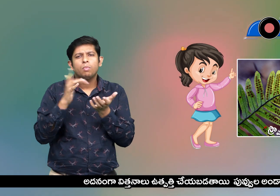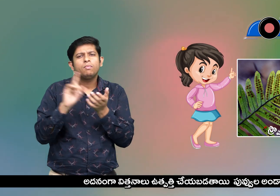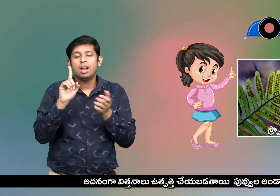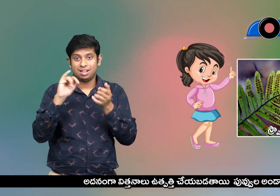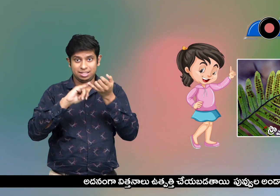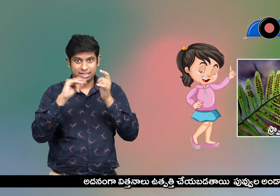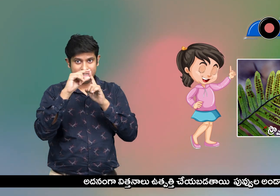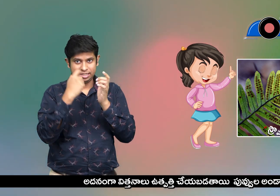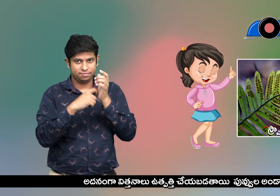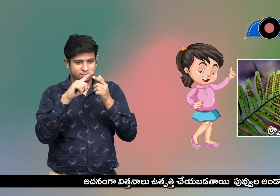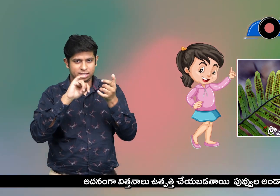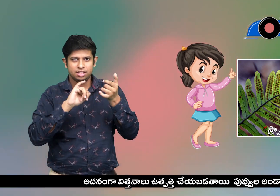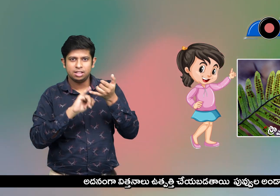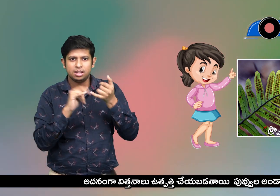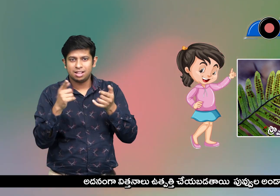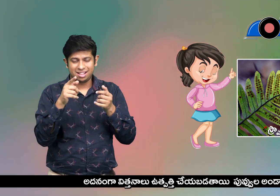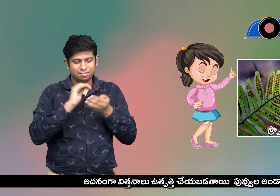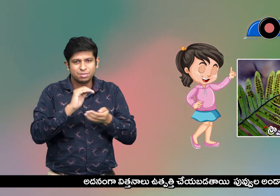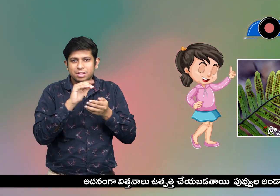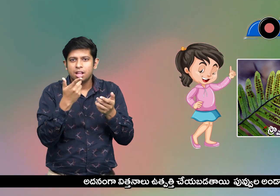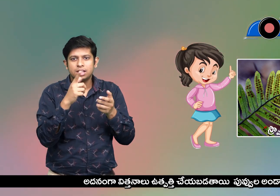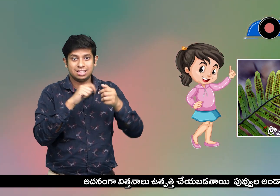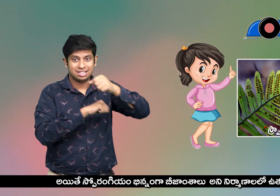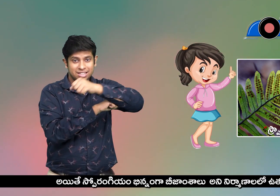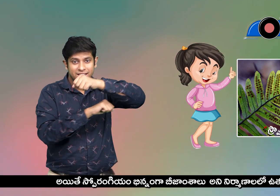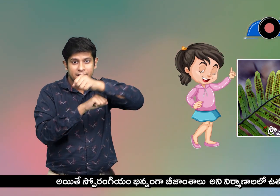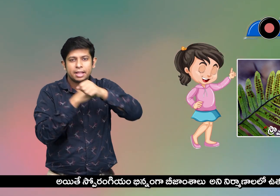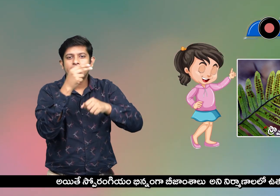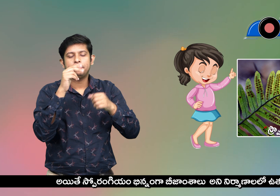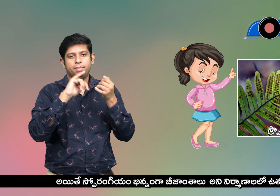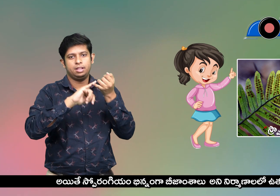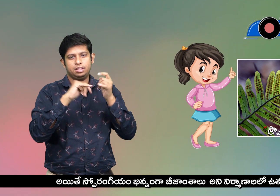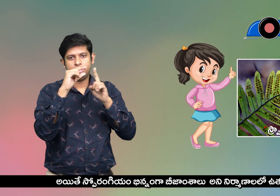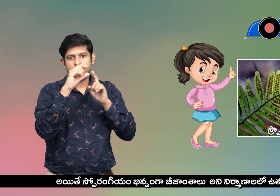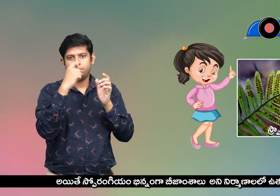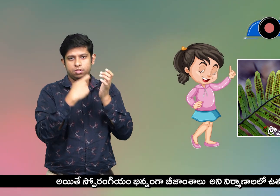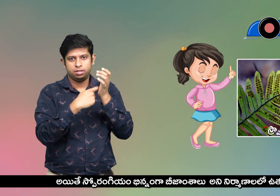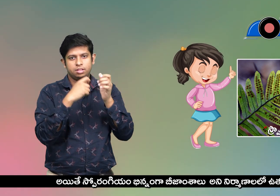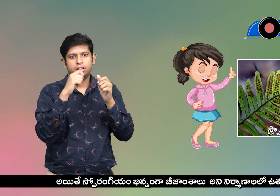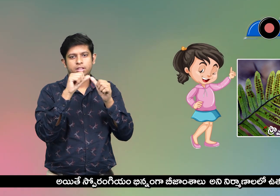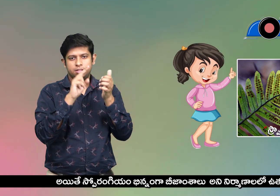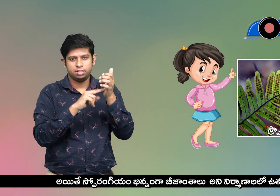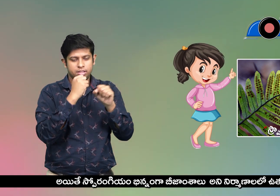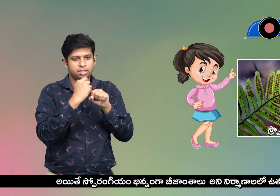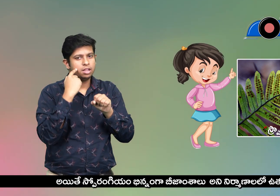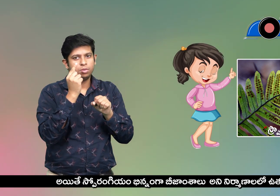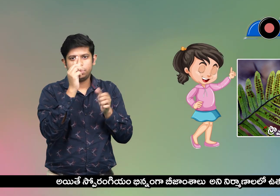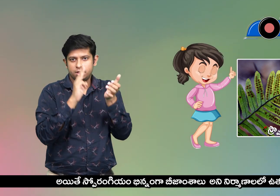అదనంగా విత్తనాలు ఉత్పత్తి చేయబడతాయి. పువ్వుల అండాశయం అయితే స్పోరాంగియం భిన్నంగా బీజాంశం అనే